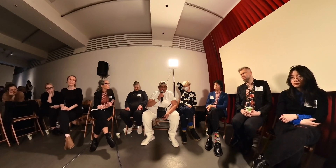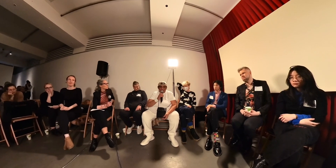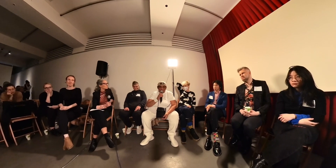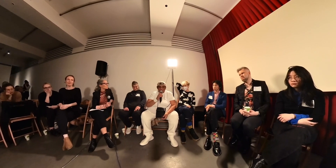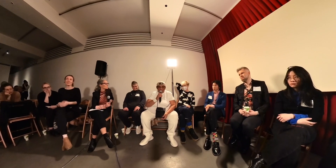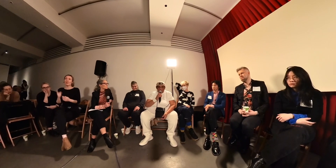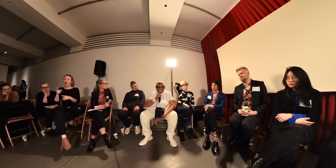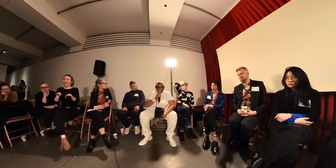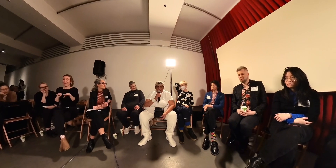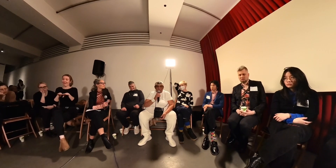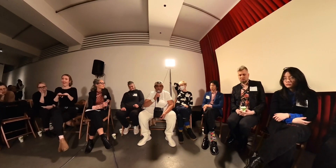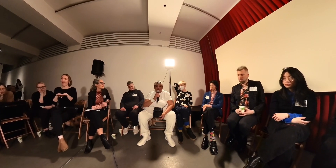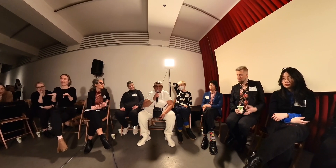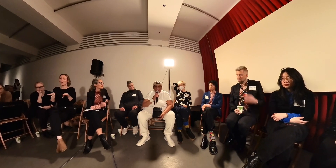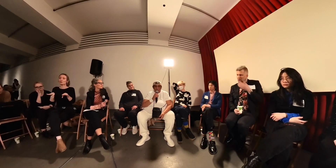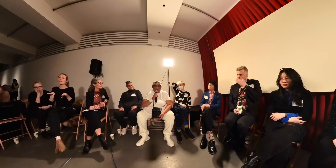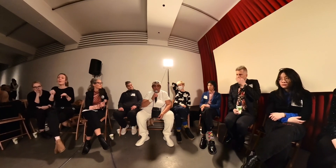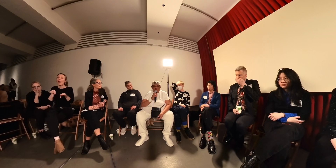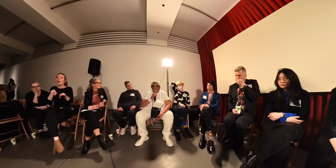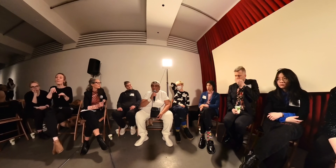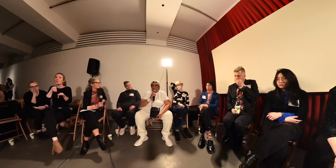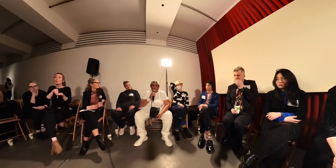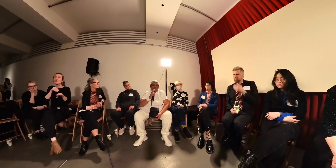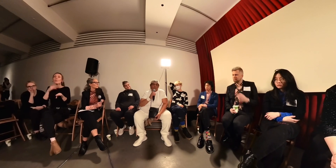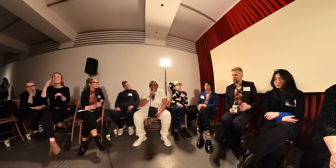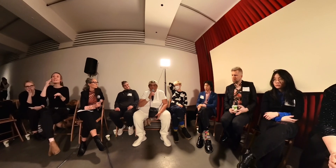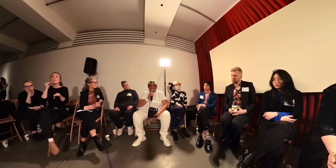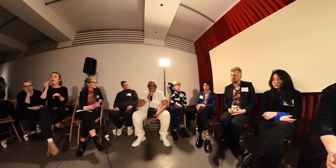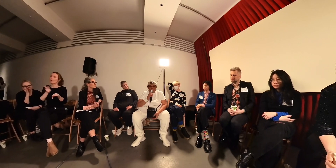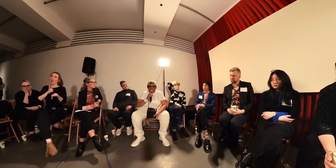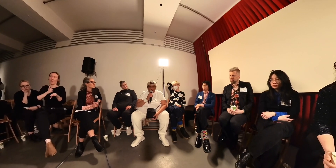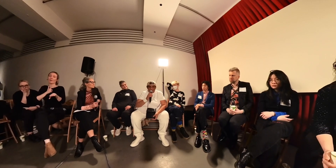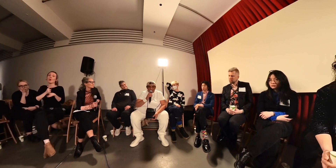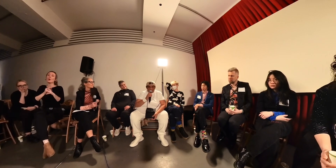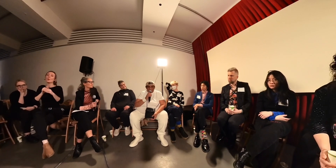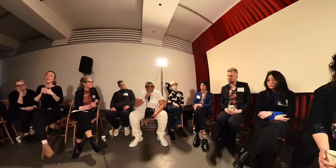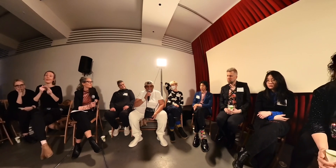na těch lavičkách vlastně ani nespíte, protože spíte v polospánku,